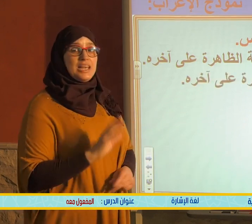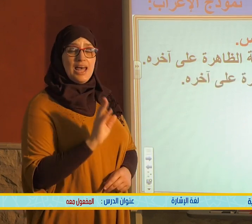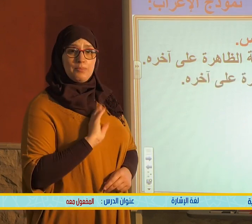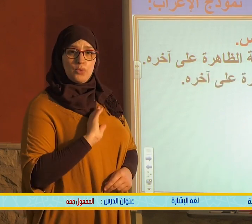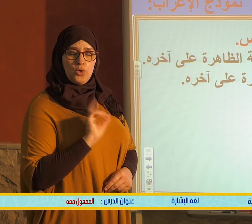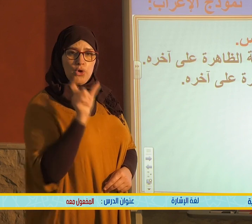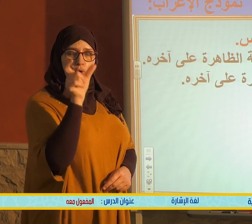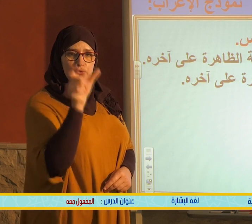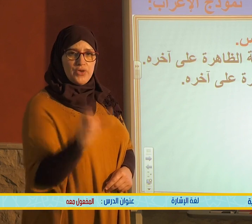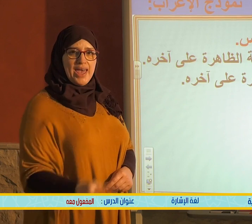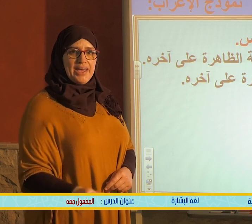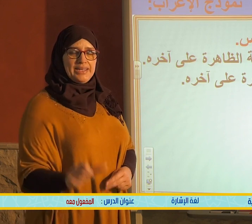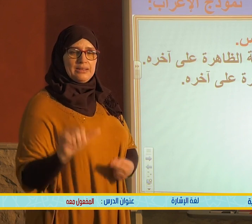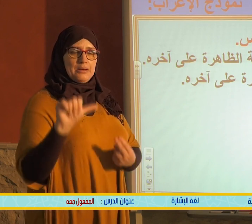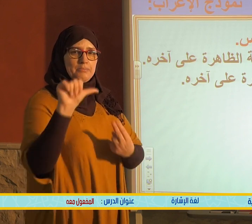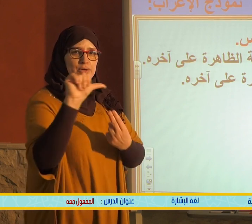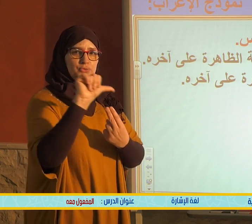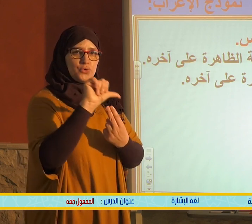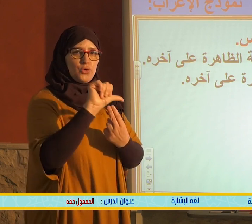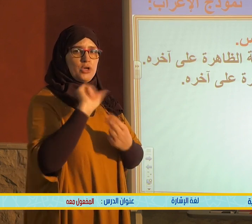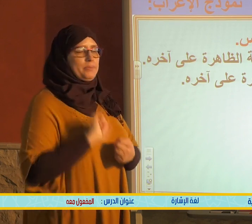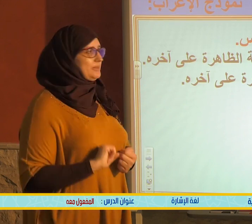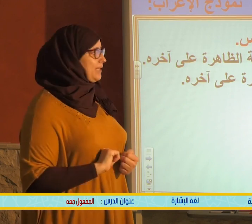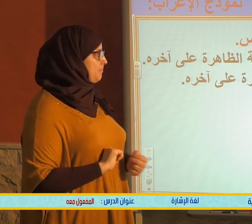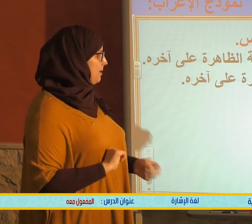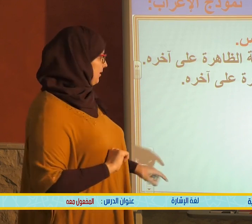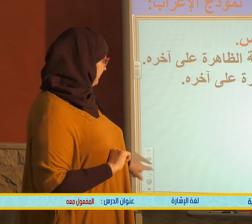الأب فاعل مرفوع بالضمة.